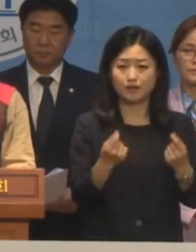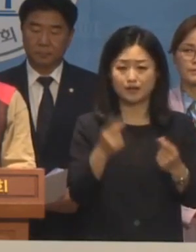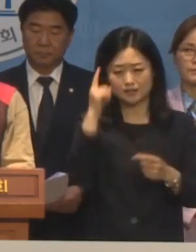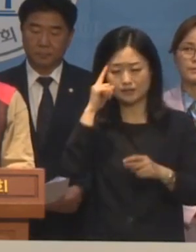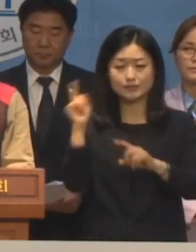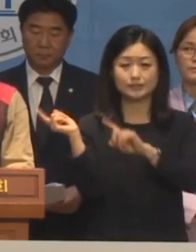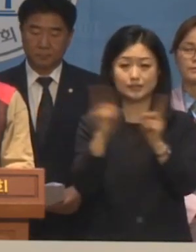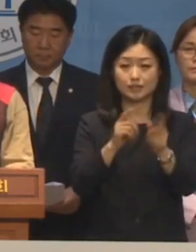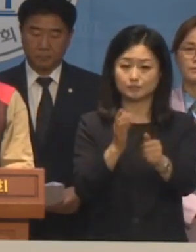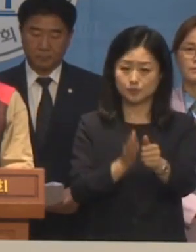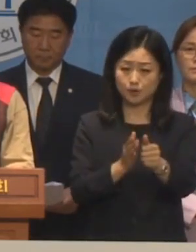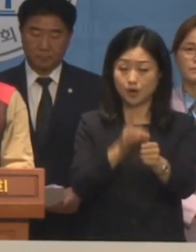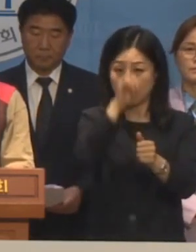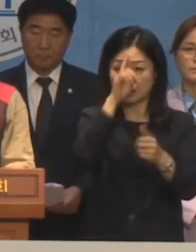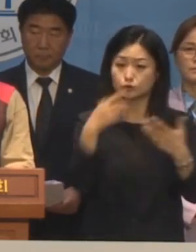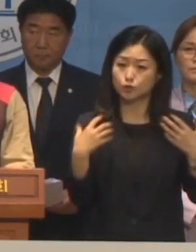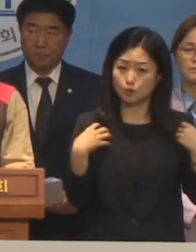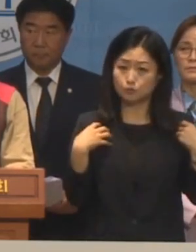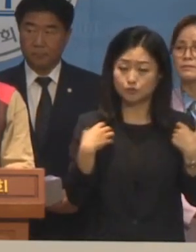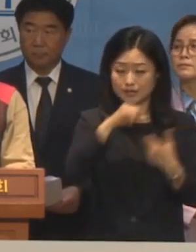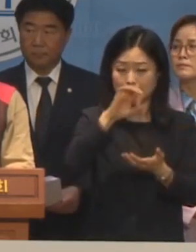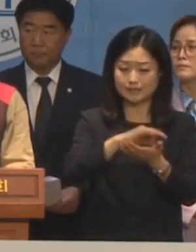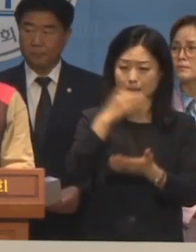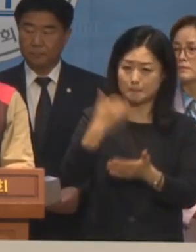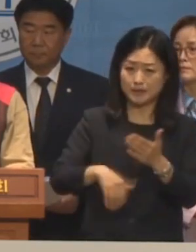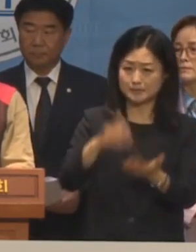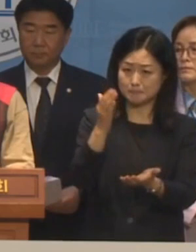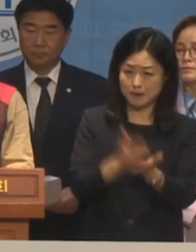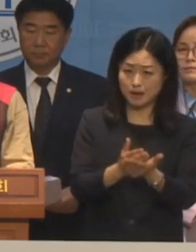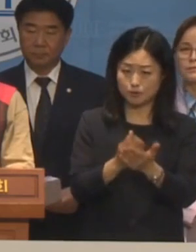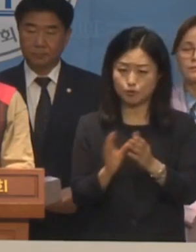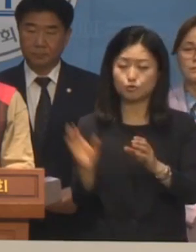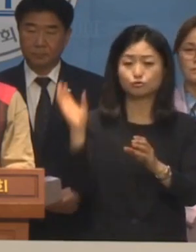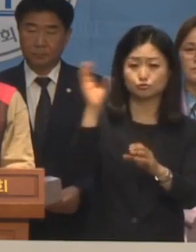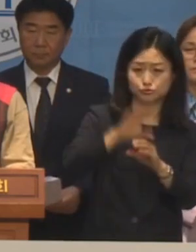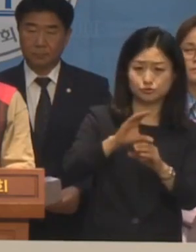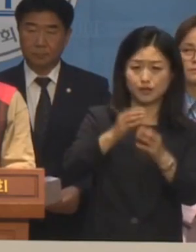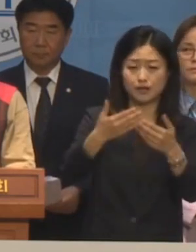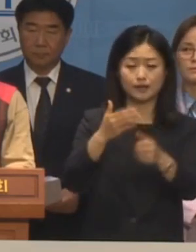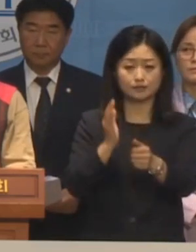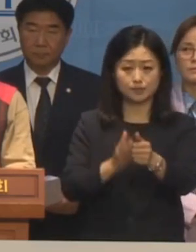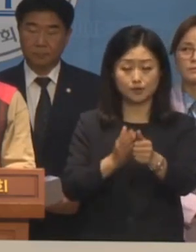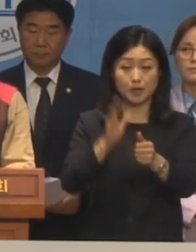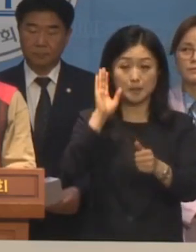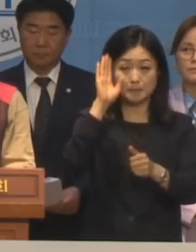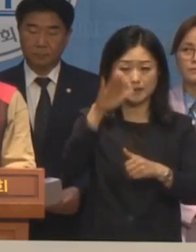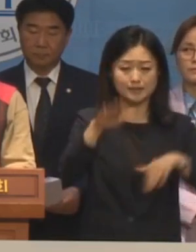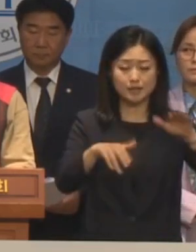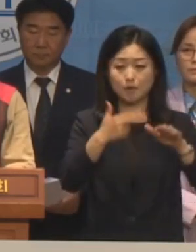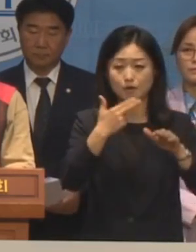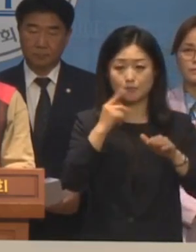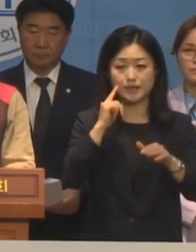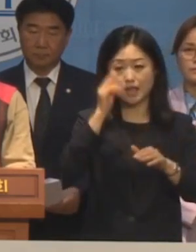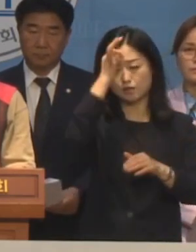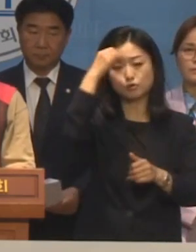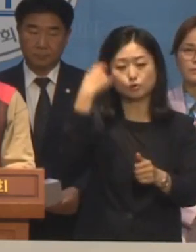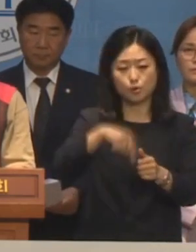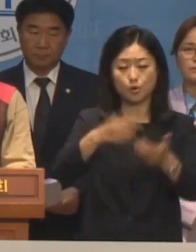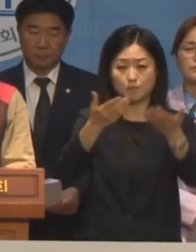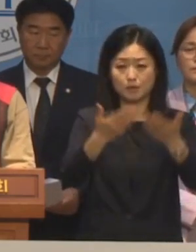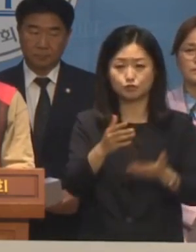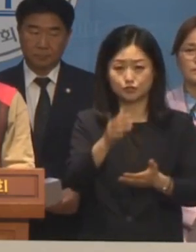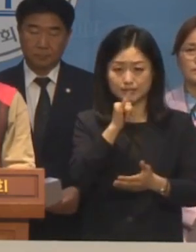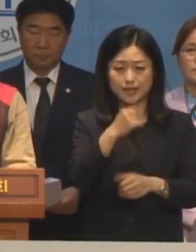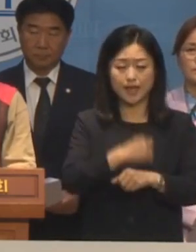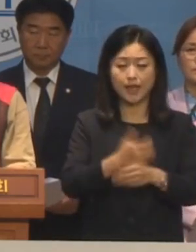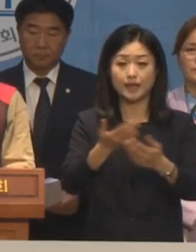차리십시오. 정부는 예산 삭감이 아닌 증액으로 대한민국 미래에 차별 없는 예술 교육을 받을 수 있게